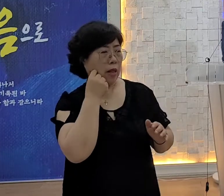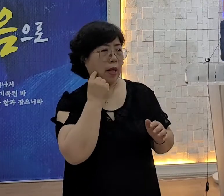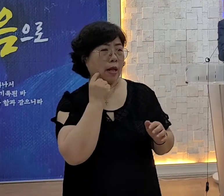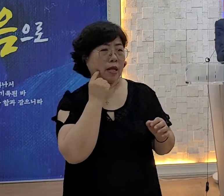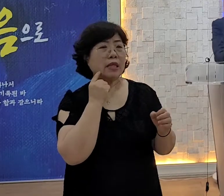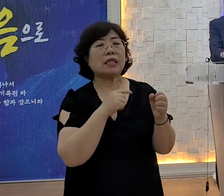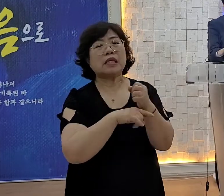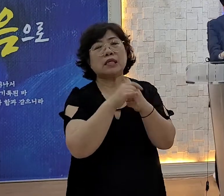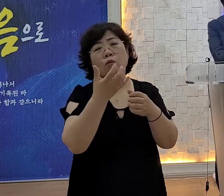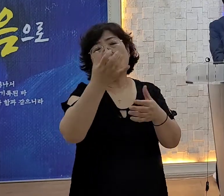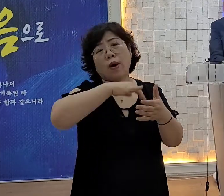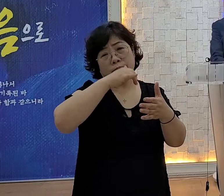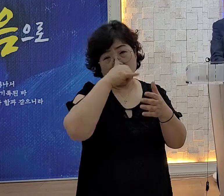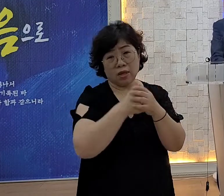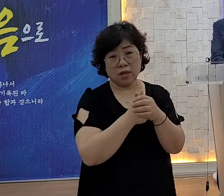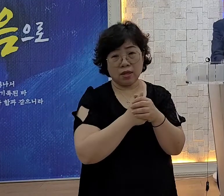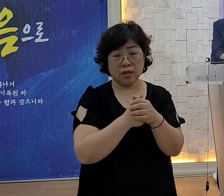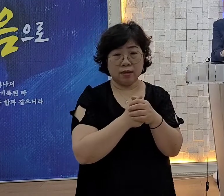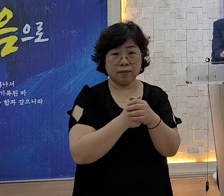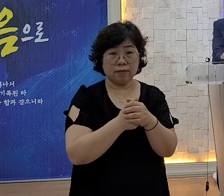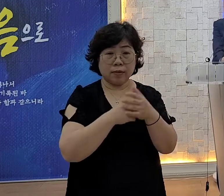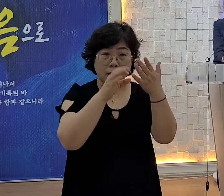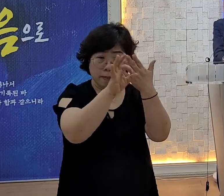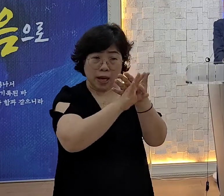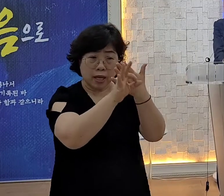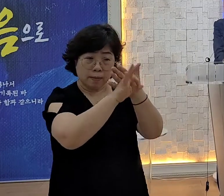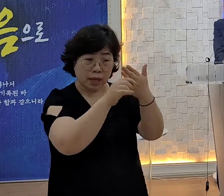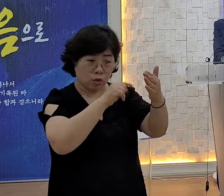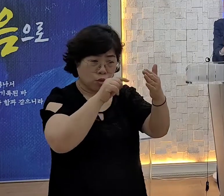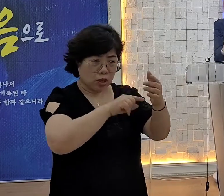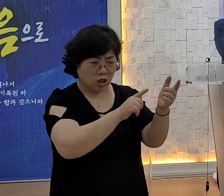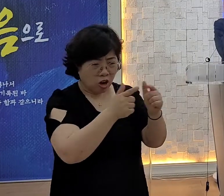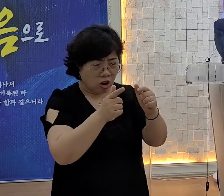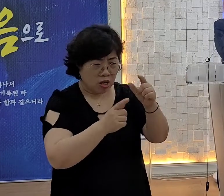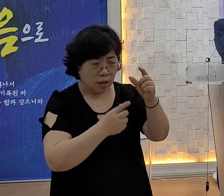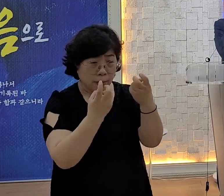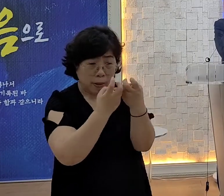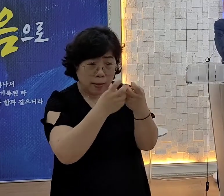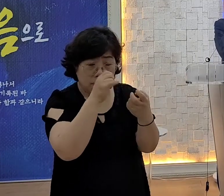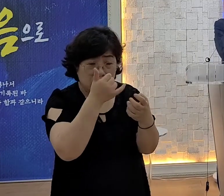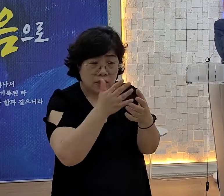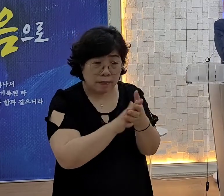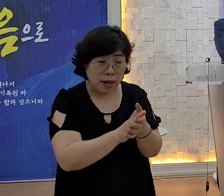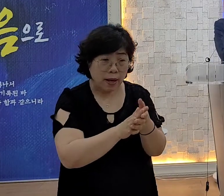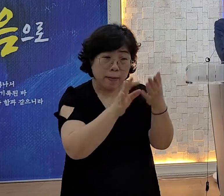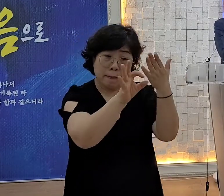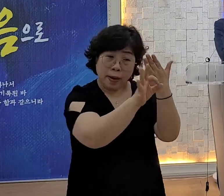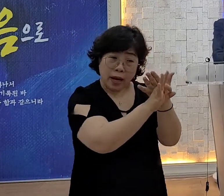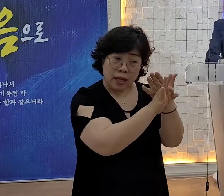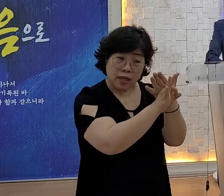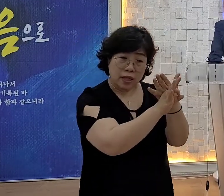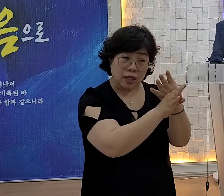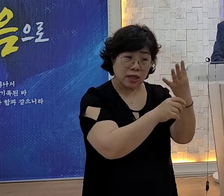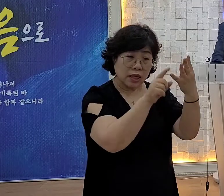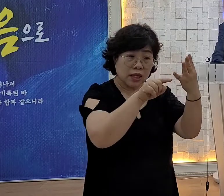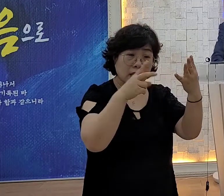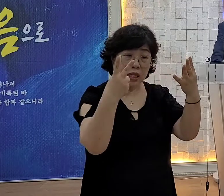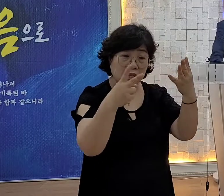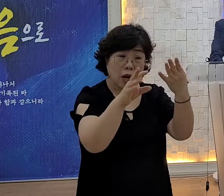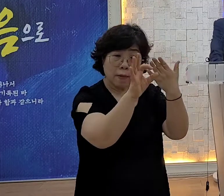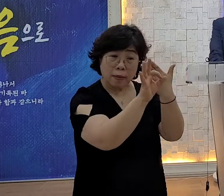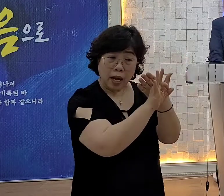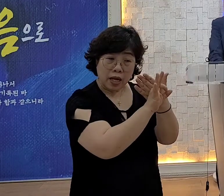그러니까 가정법에도 여러 가지 표현이 있지만 지금 이 본문에서 만일 2절에서 만일이라고 하는 이